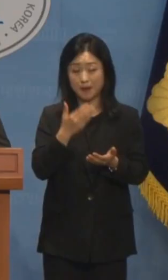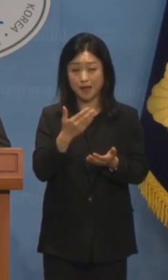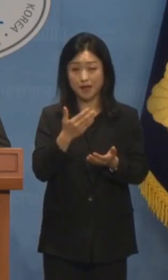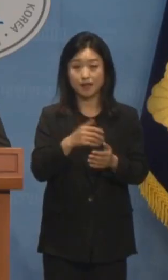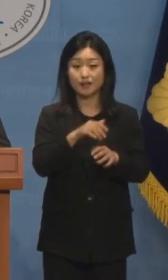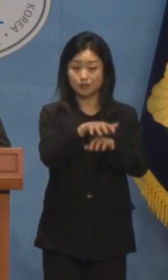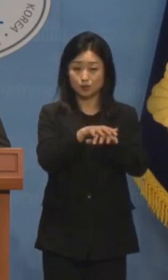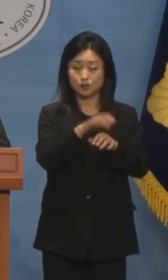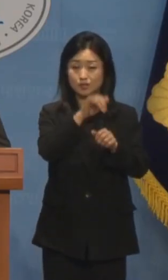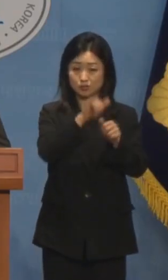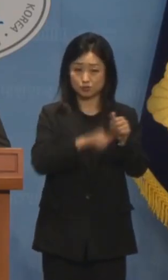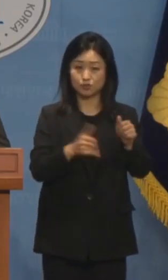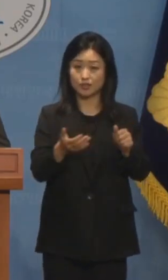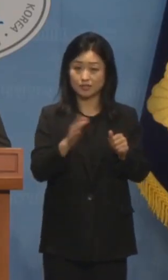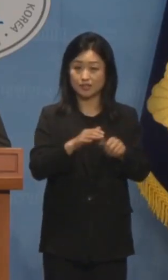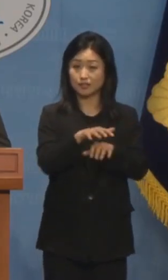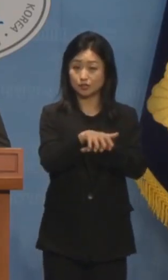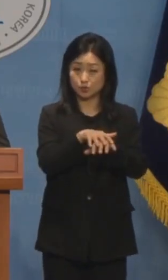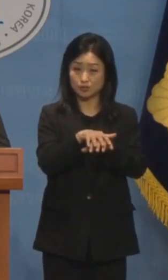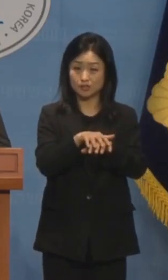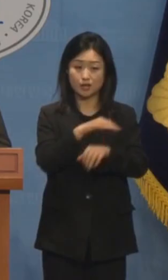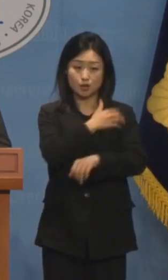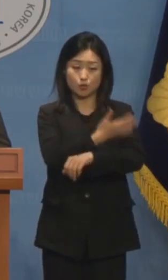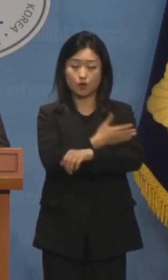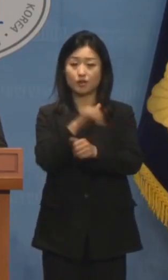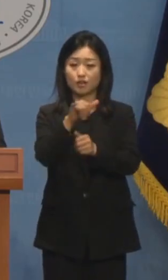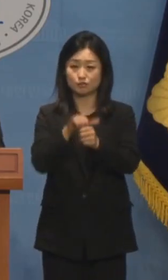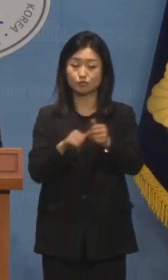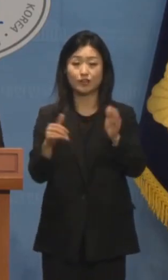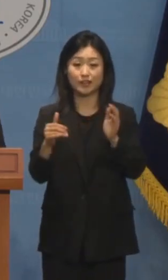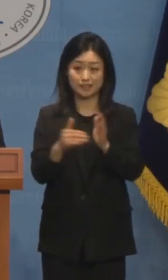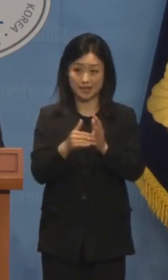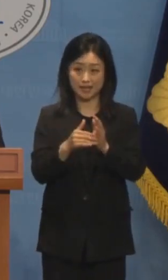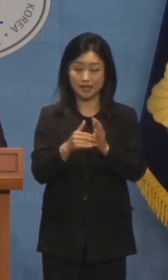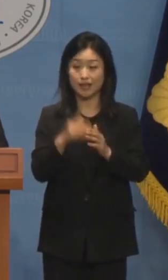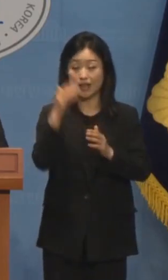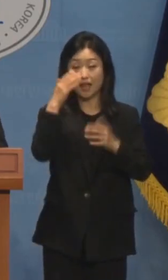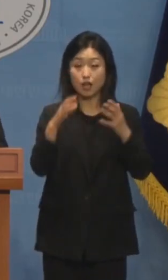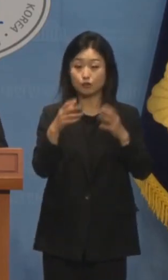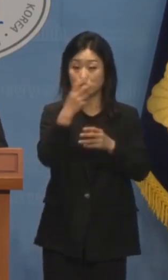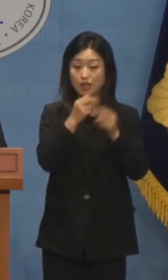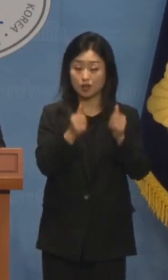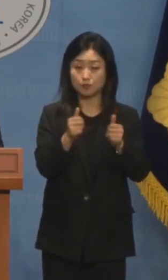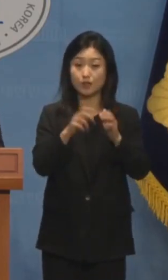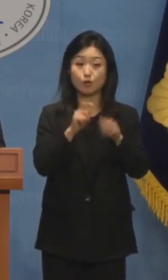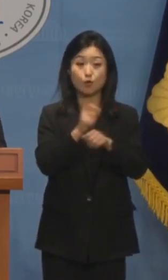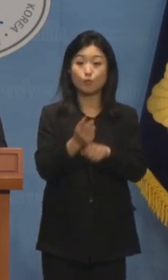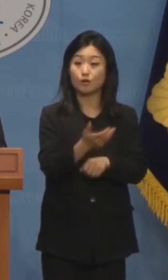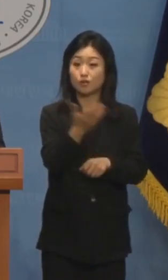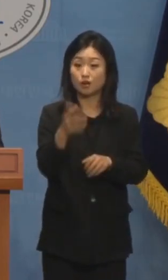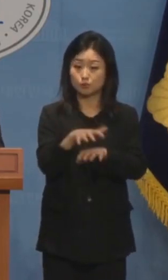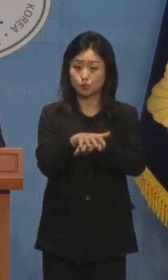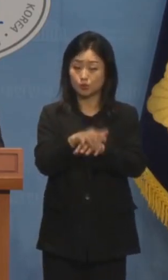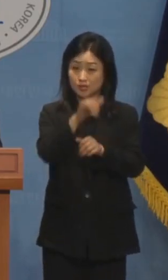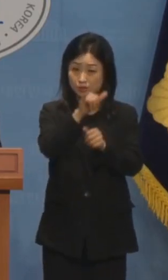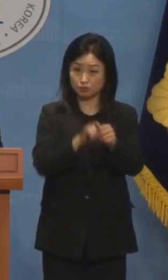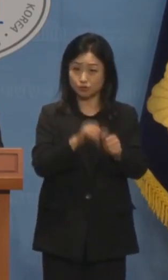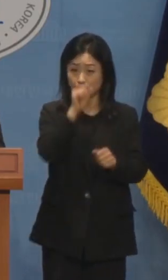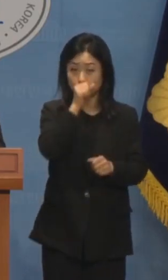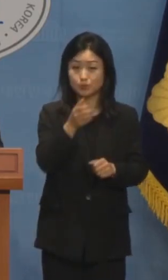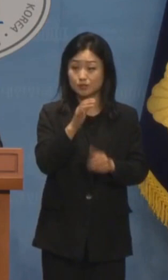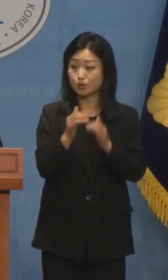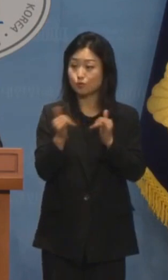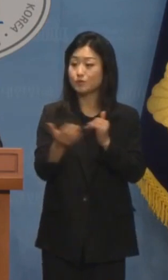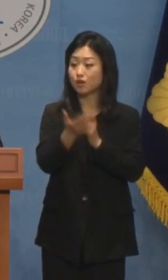그는 조직에 충성했으나 그 조직은 권력에 충성했다고. 예, 대한민국 검찰 공무원 여러분들, 조직에 충성하시는 거 좋지만요,